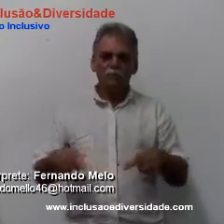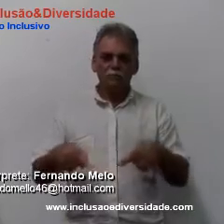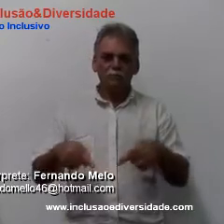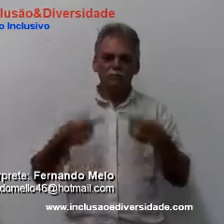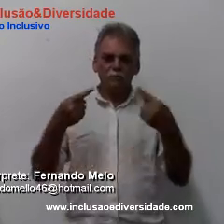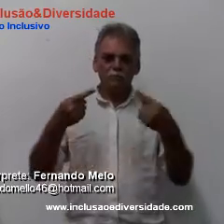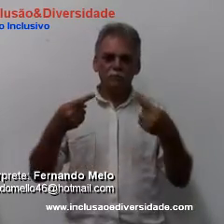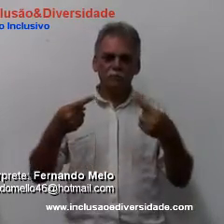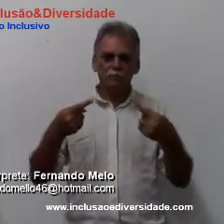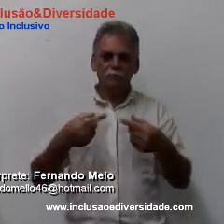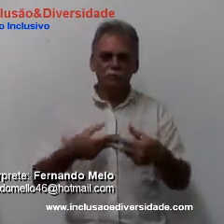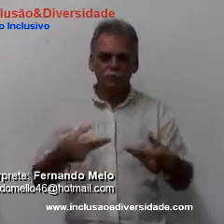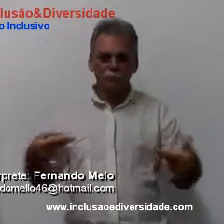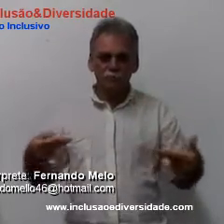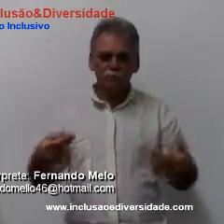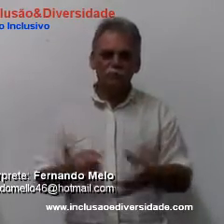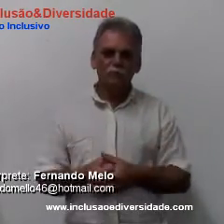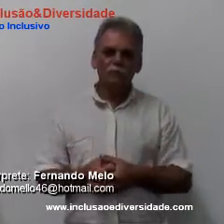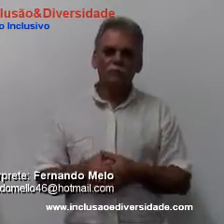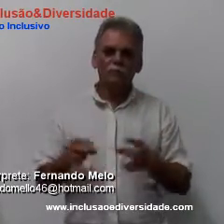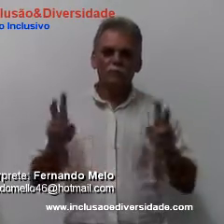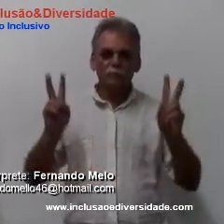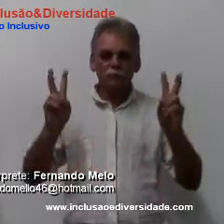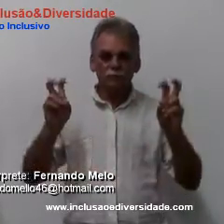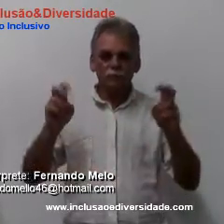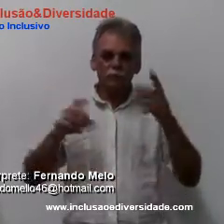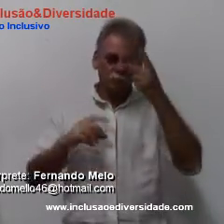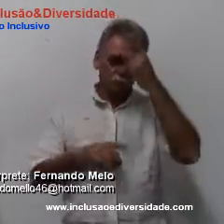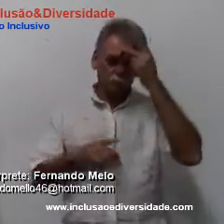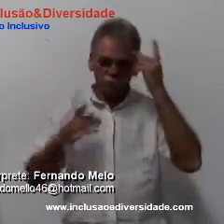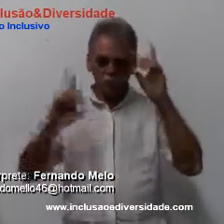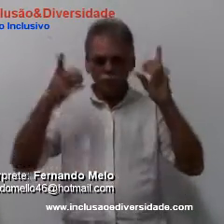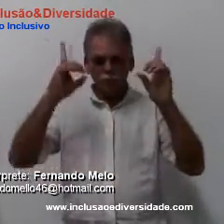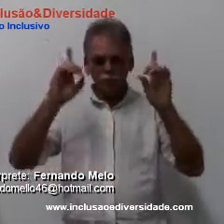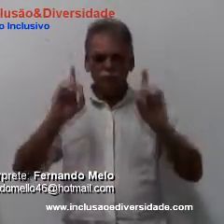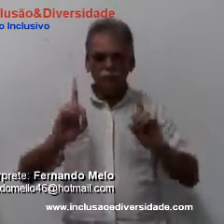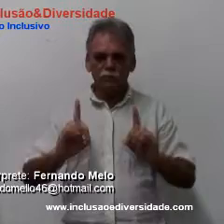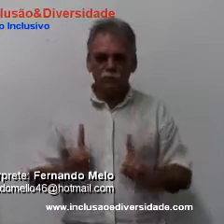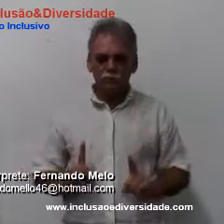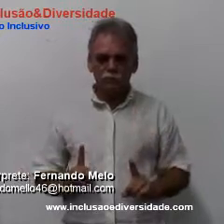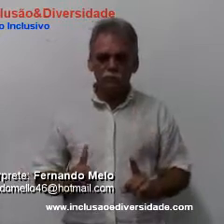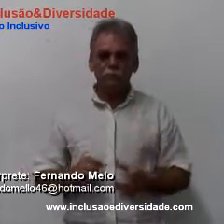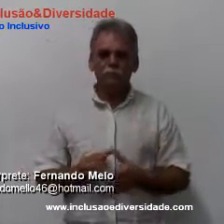contundentes, né? As pessoas com deficiência